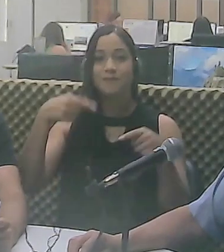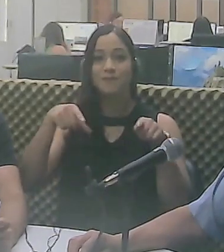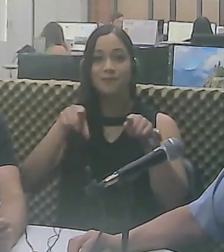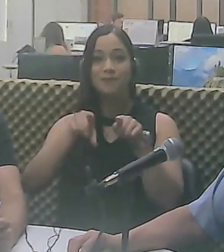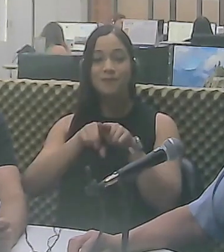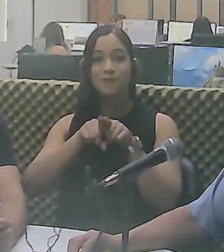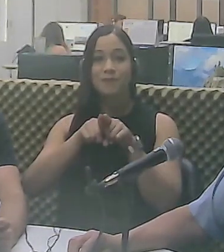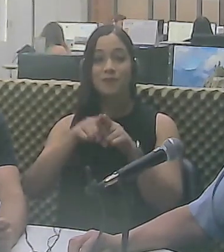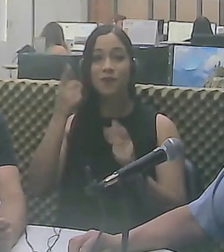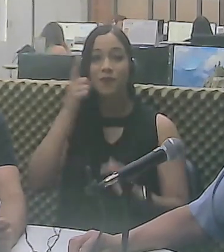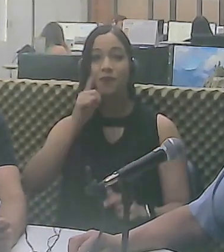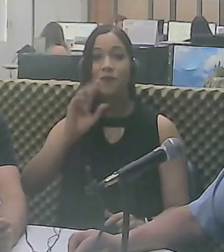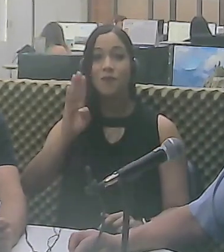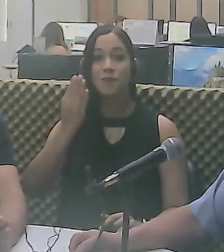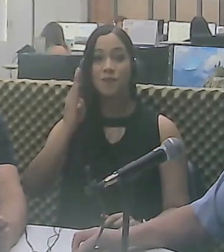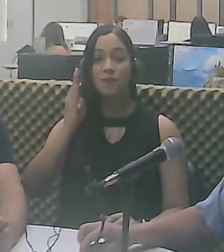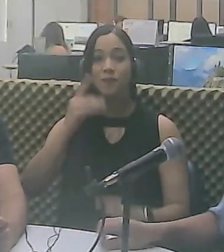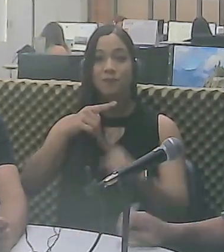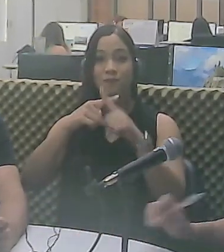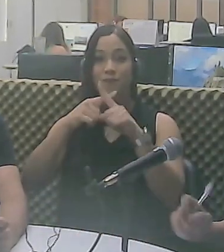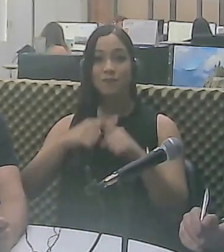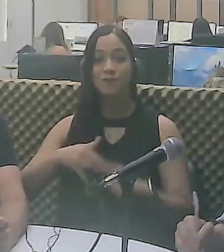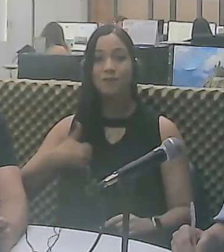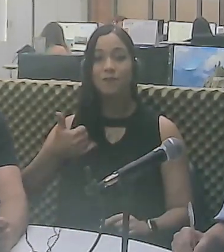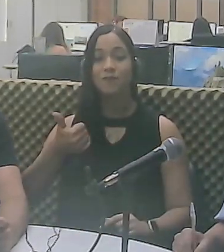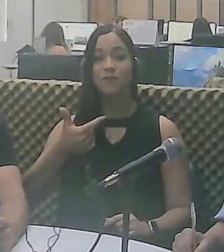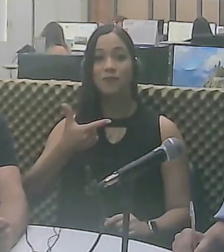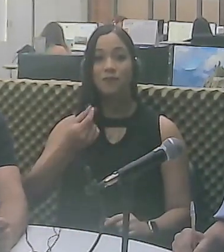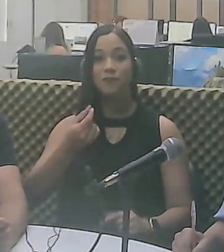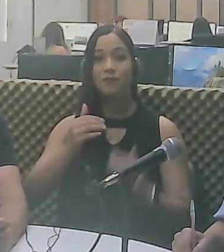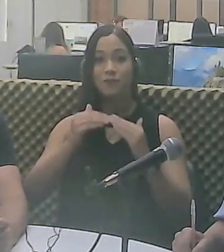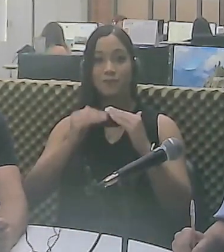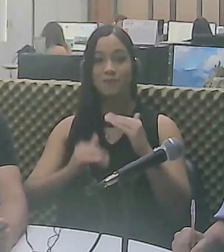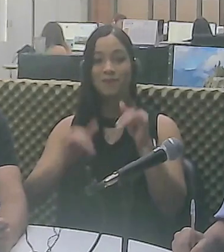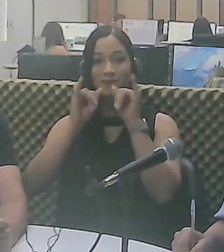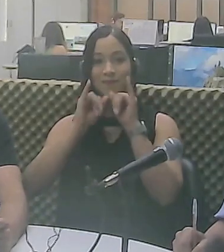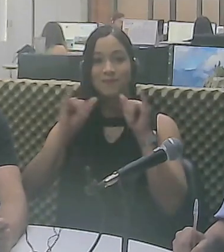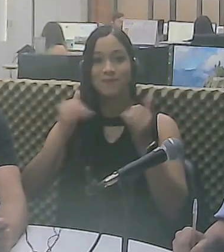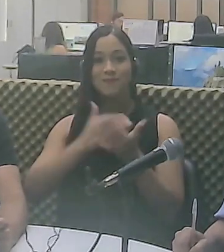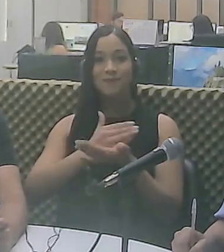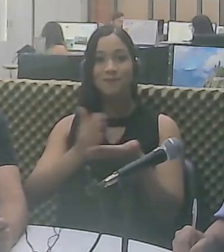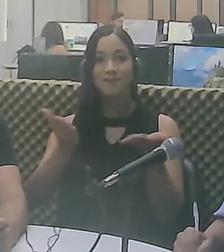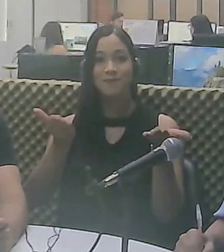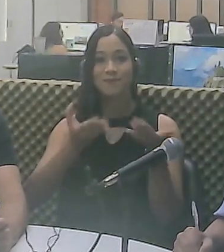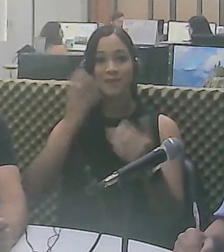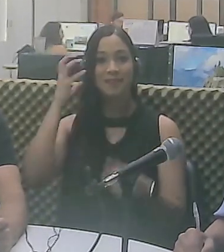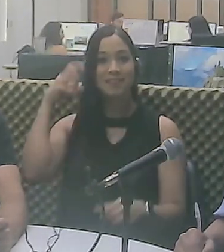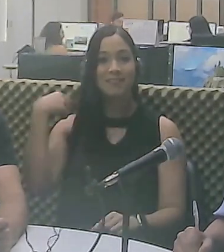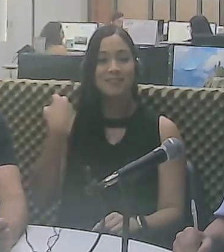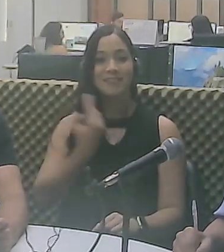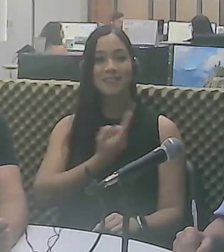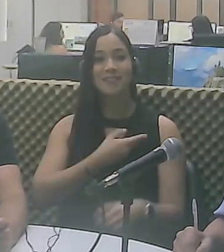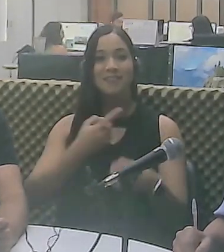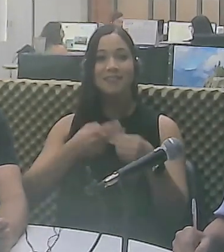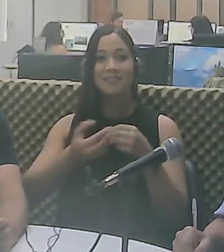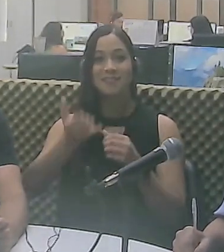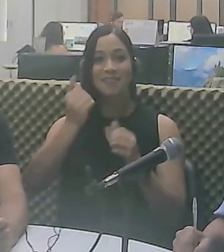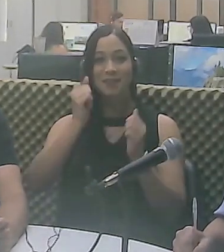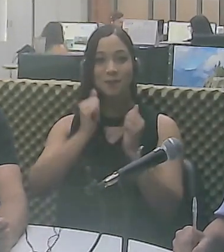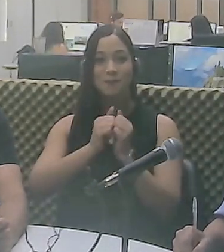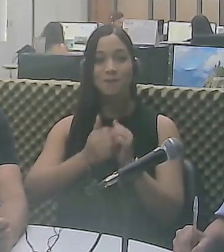leva bronze no Panamericano de atletismo sub-20 essas e outras notícias a partir de agora na Rádio nossa cidade